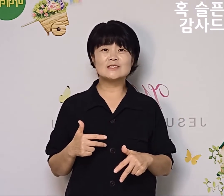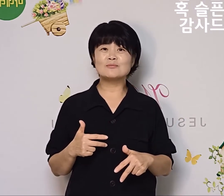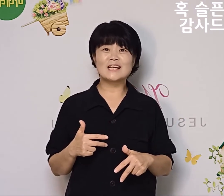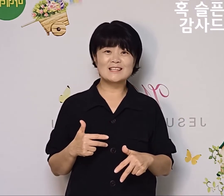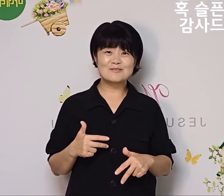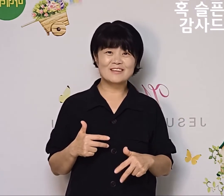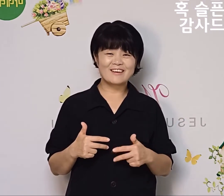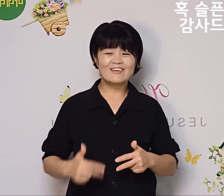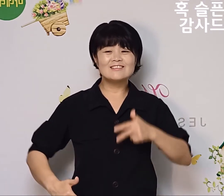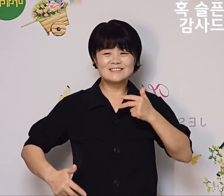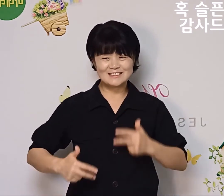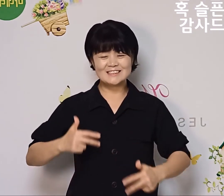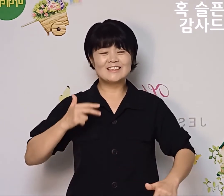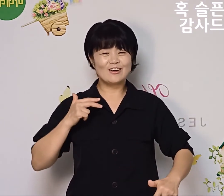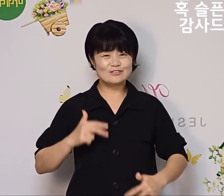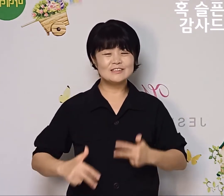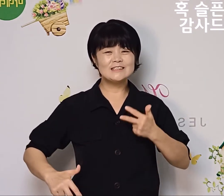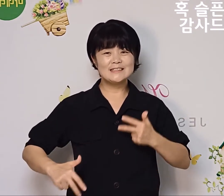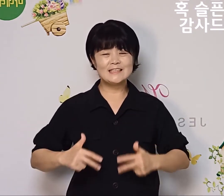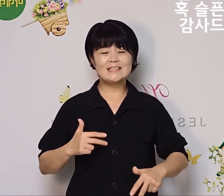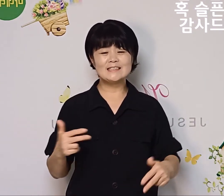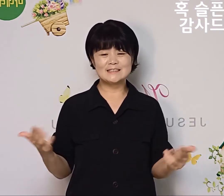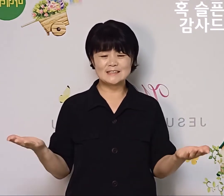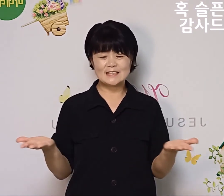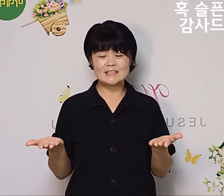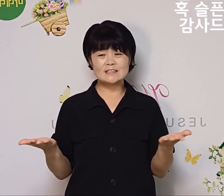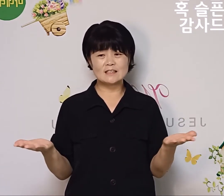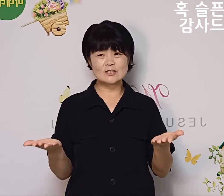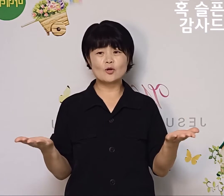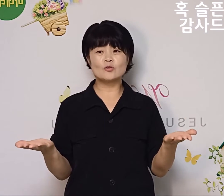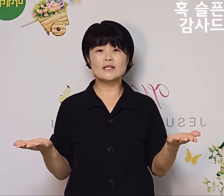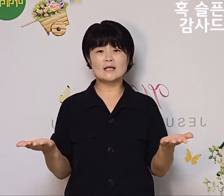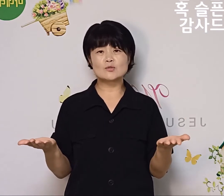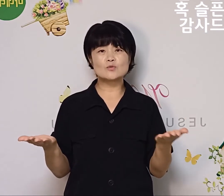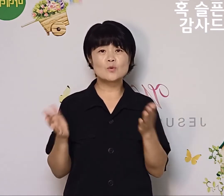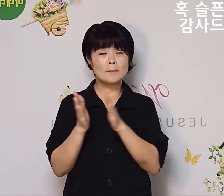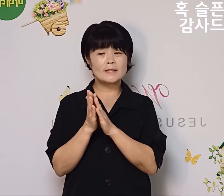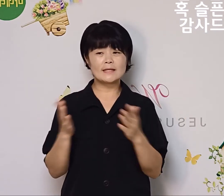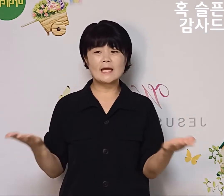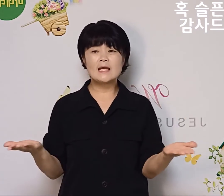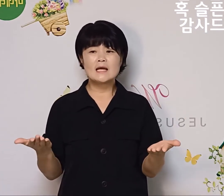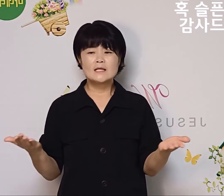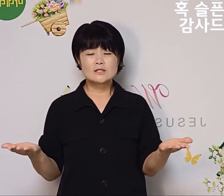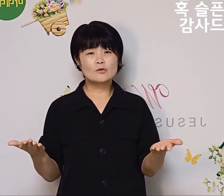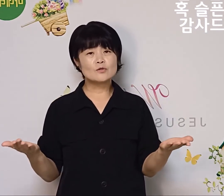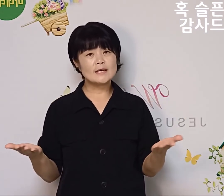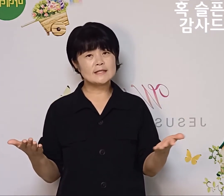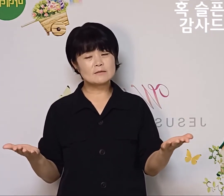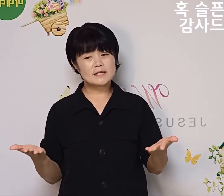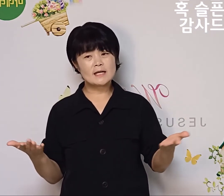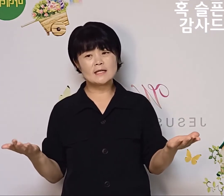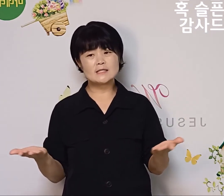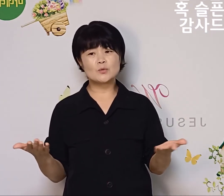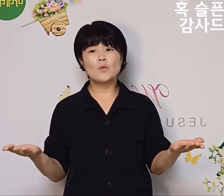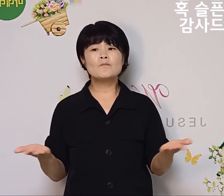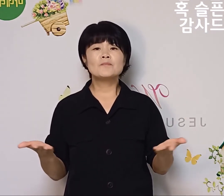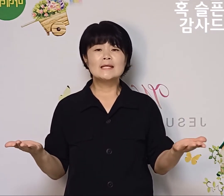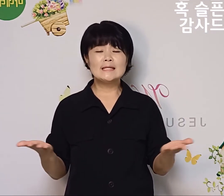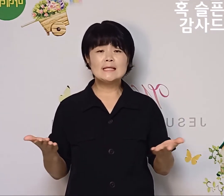즐겁지가 않으면 안 돼요. 즐거운 일은 이렇게 서류가 양손 손바닥에 서류가 있다고 생각하시고